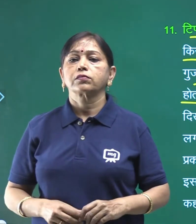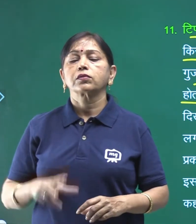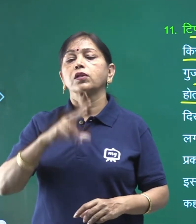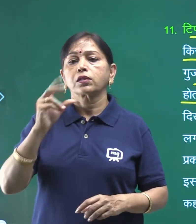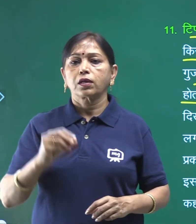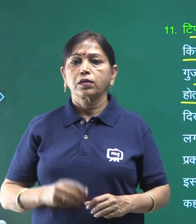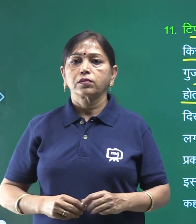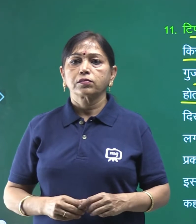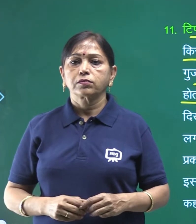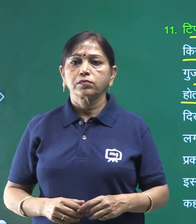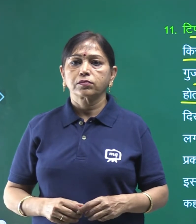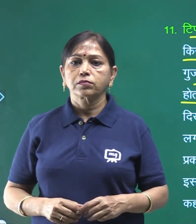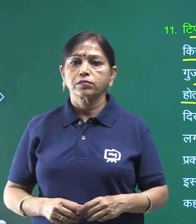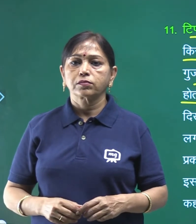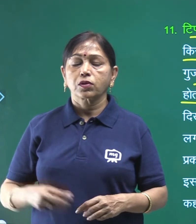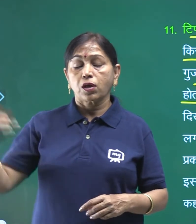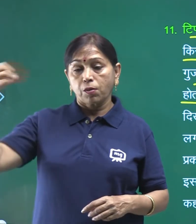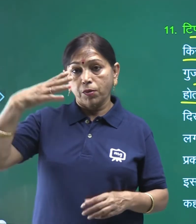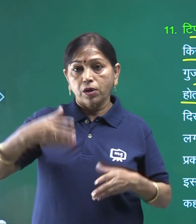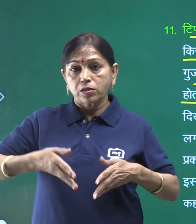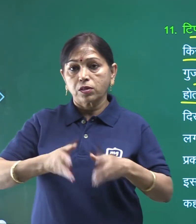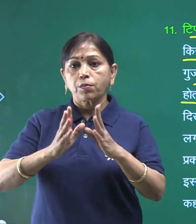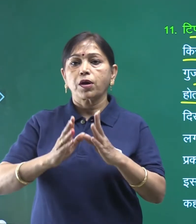तथा प्रकाश का मार्ग